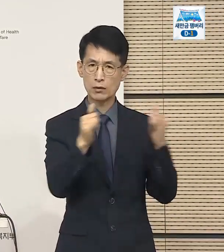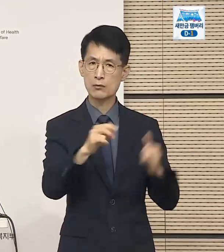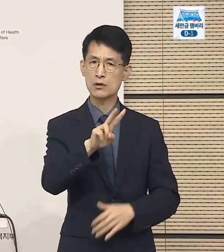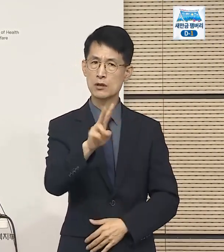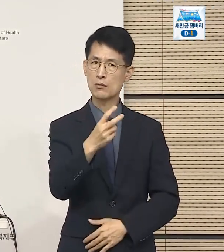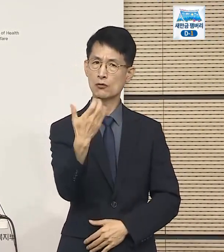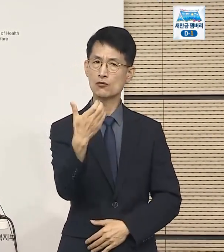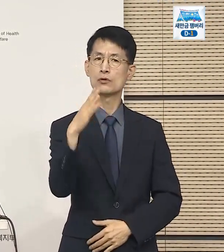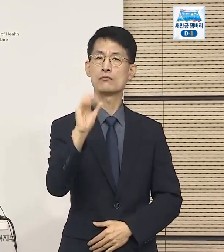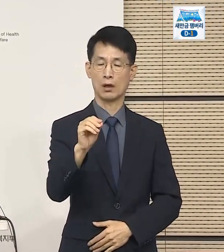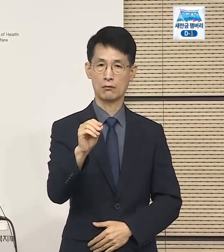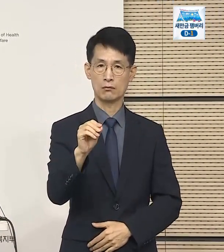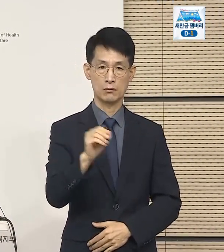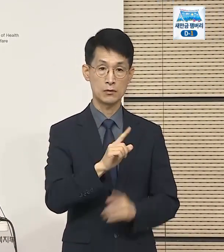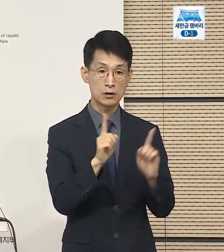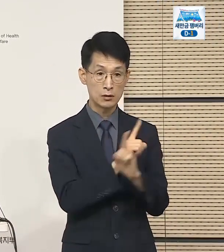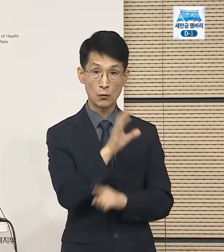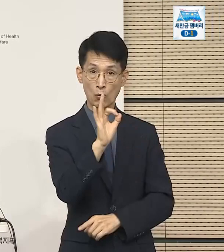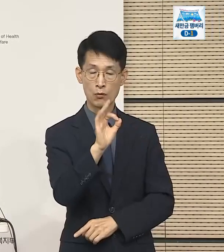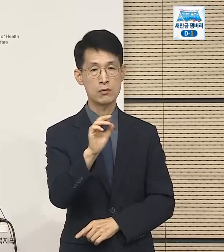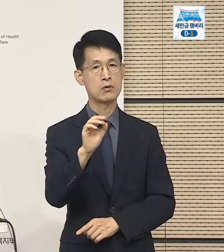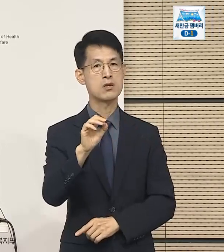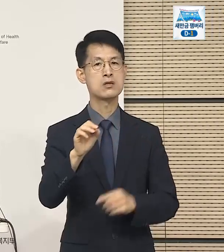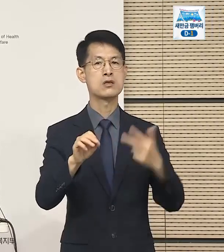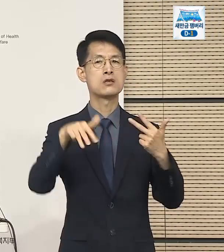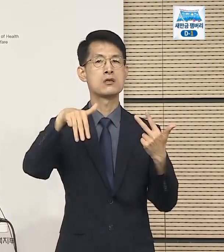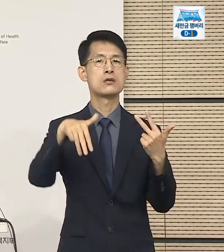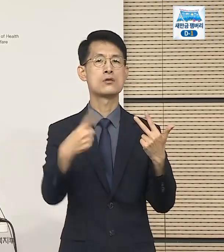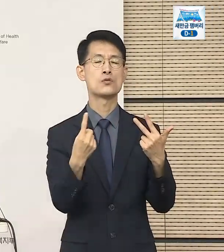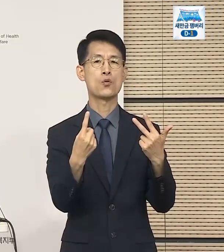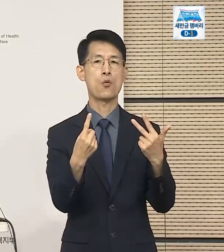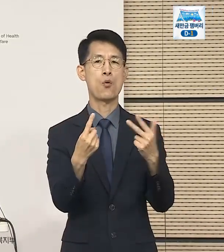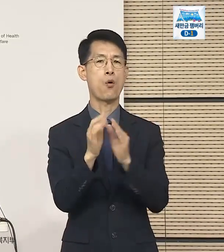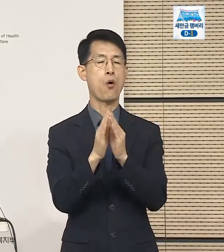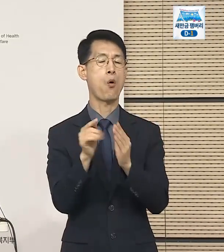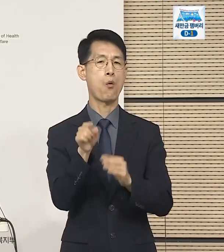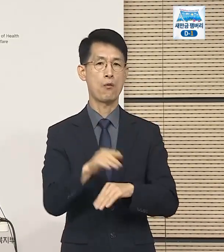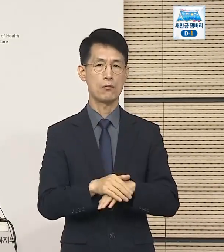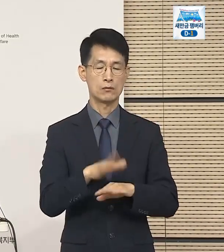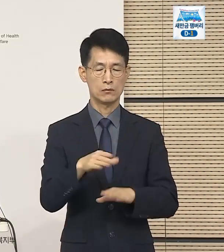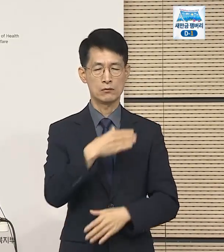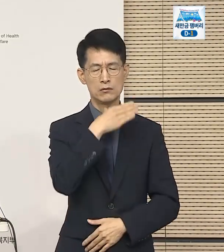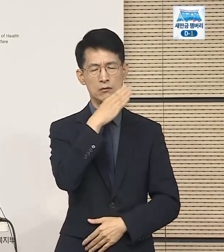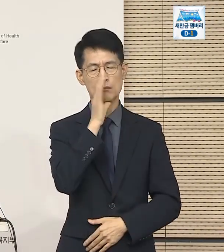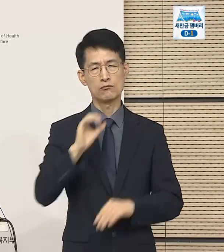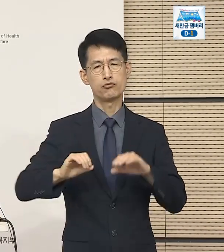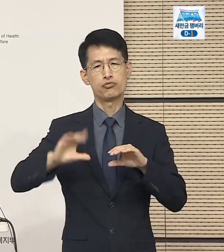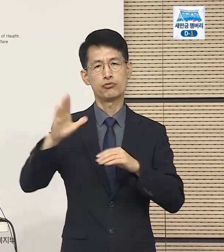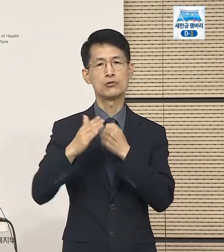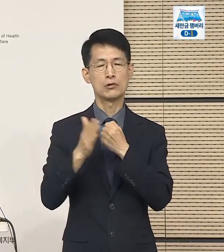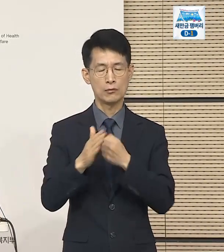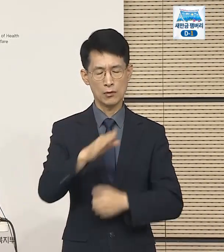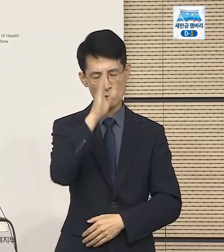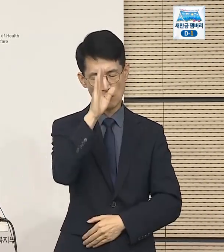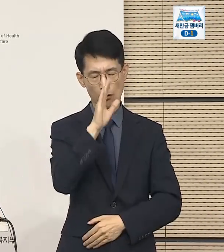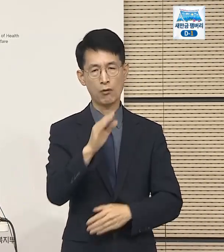명이고 진료비는 7조원이며 고령화로 인해 지속 증가 중에 있습니다